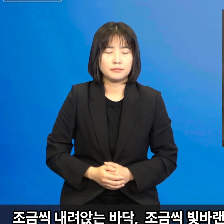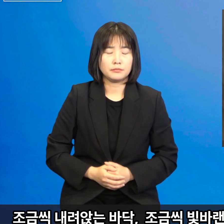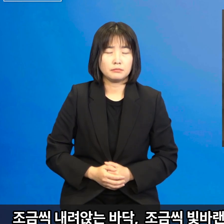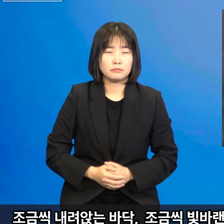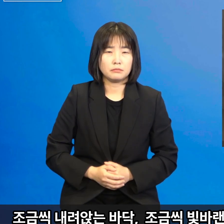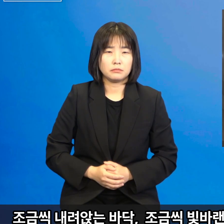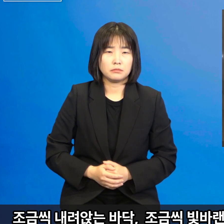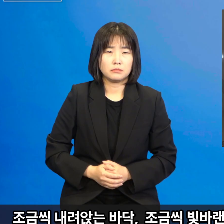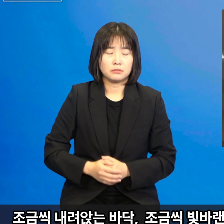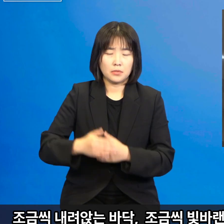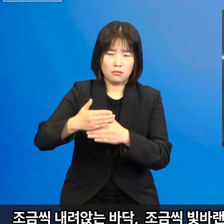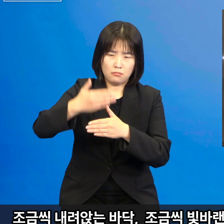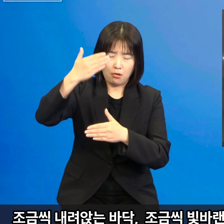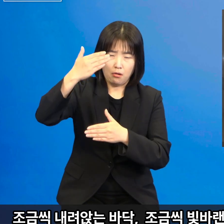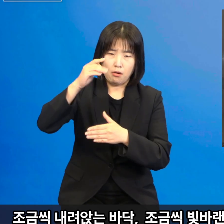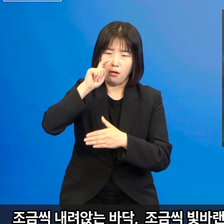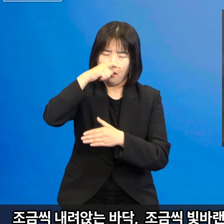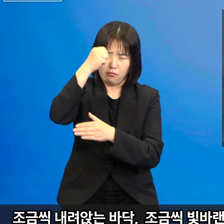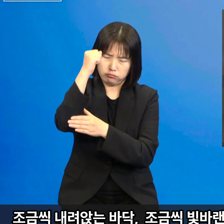조금씩 빛바랜 벽,